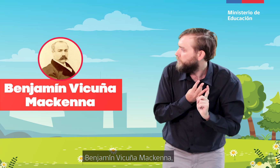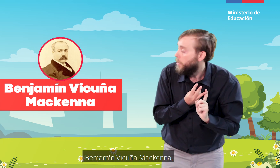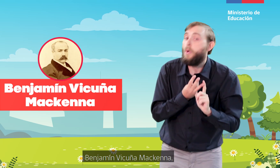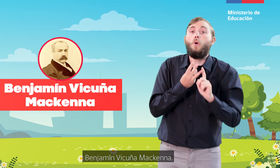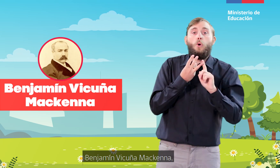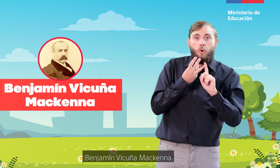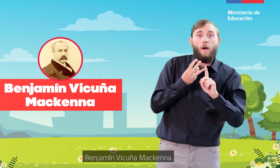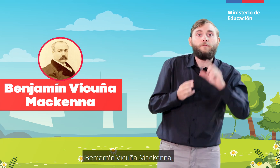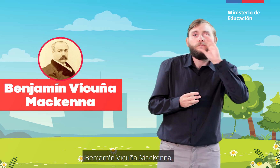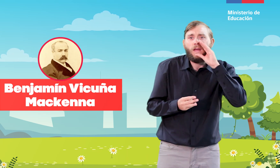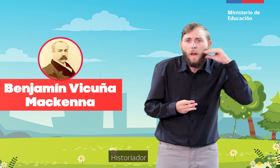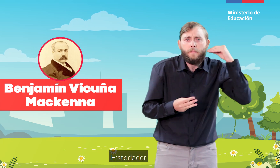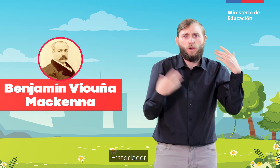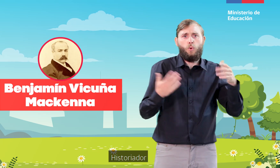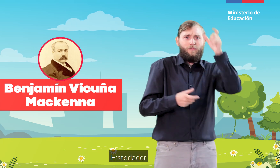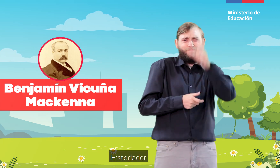Benjamín Vicuña Maquena, historiador